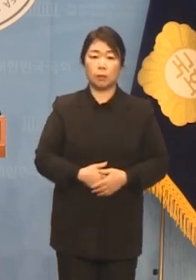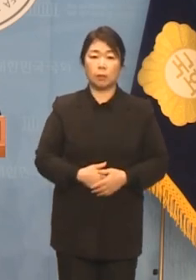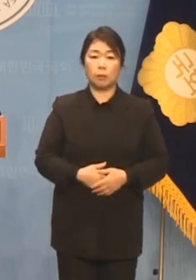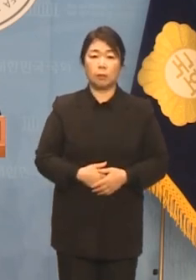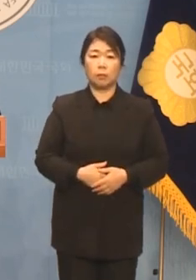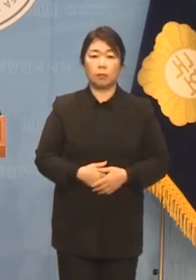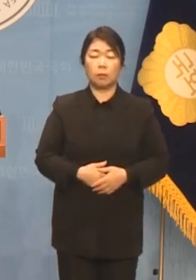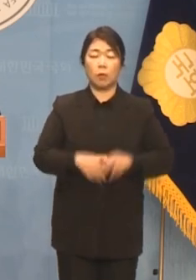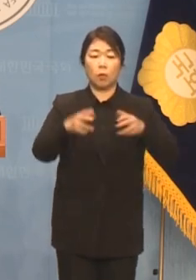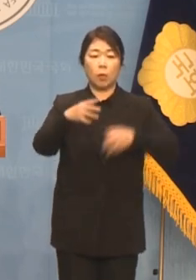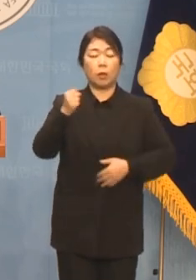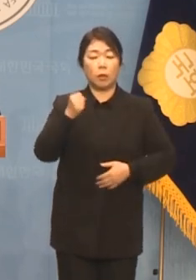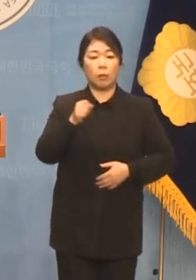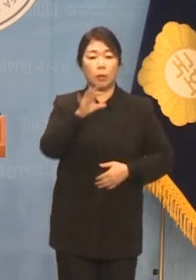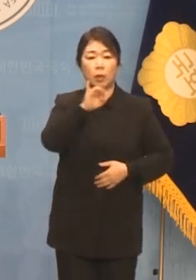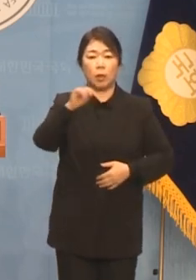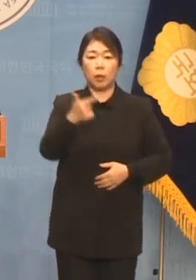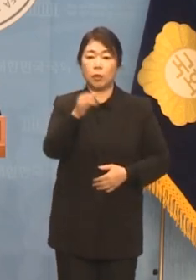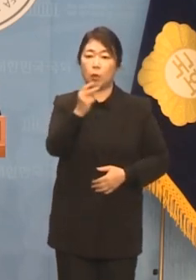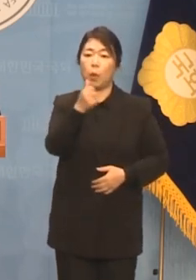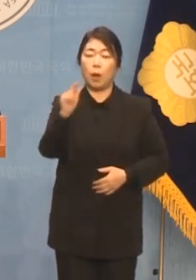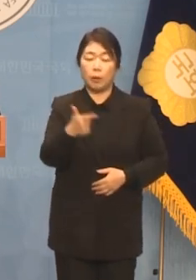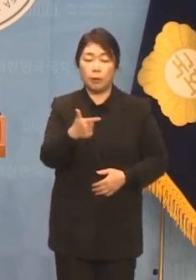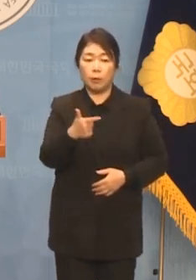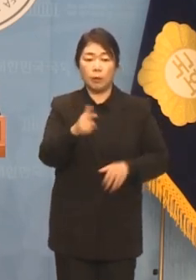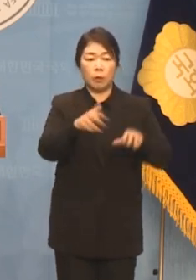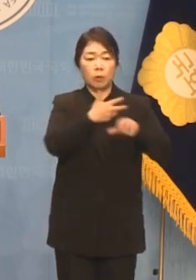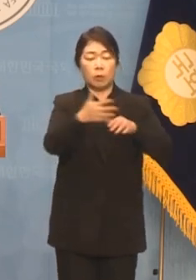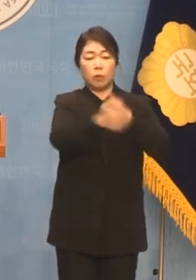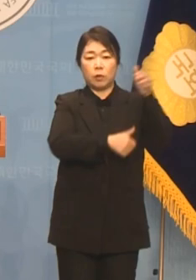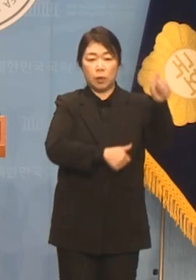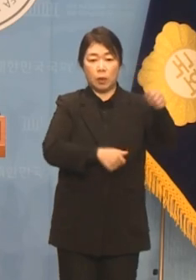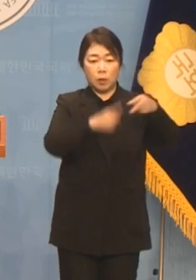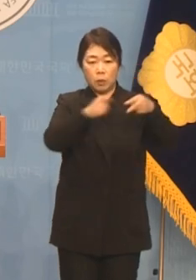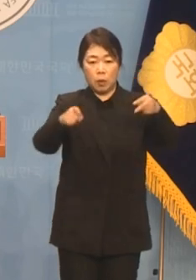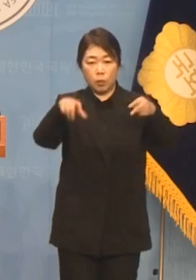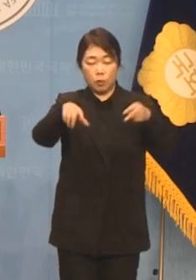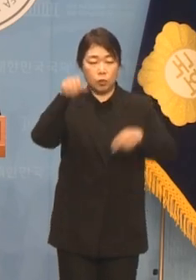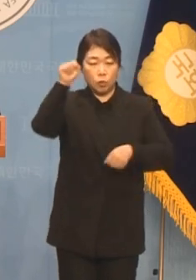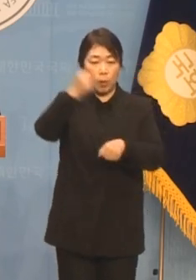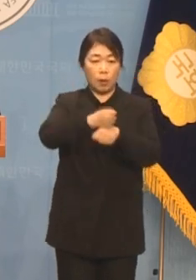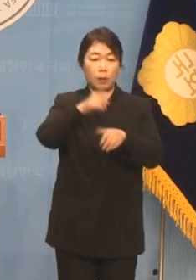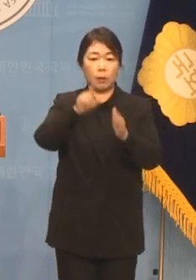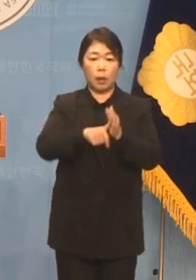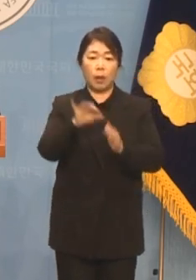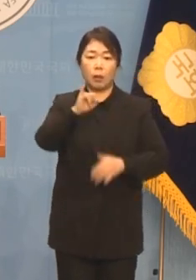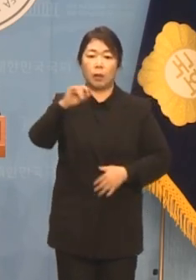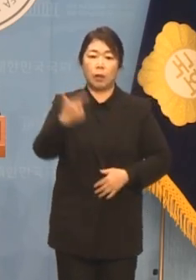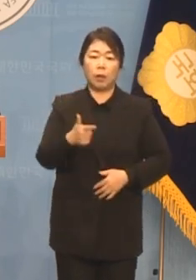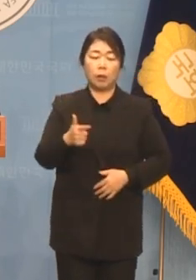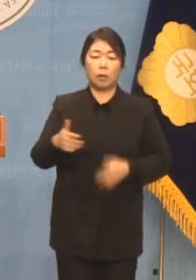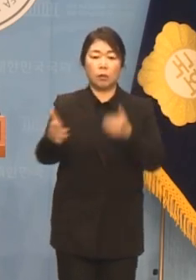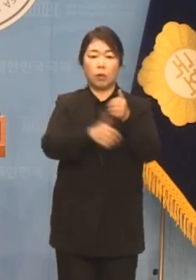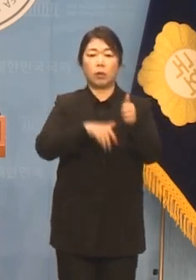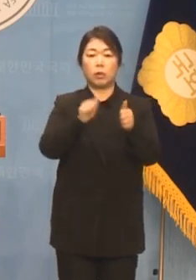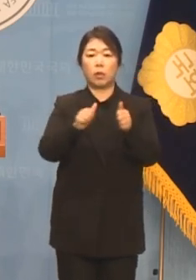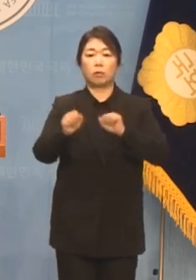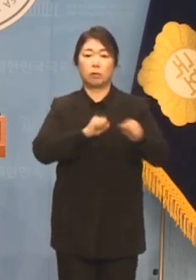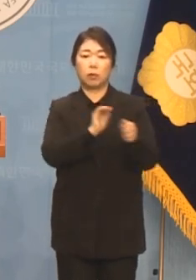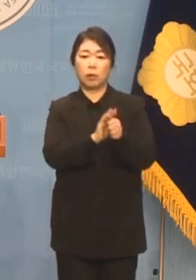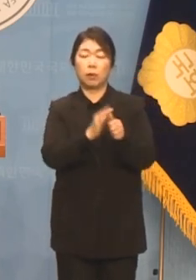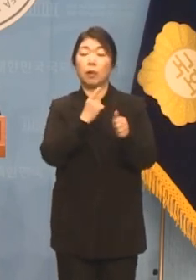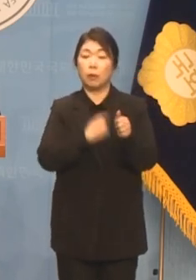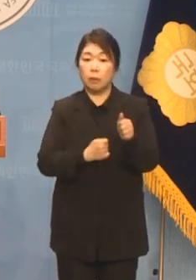아들은 국민의 임 인요한 혁신위원장이 서대문구 출마를 시사하는 당시인 위원장의 수행 실장으로